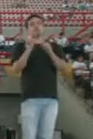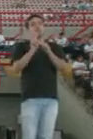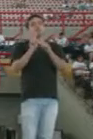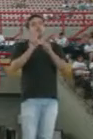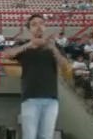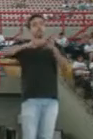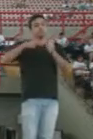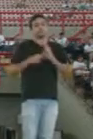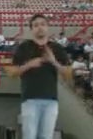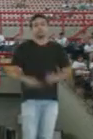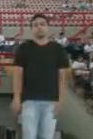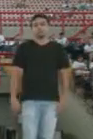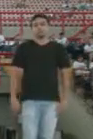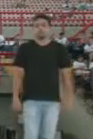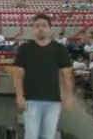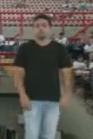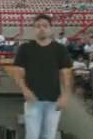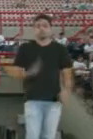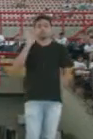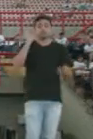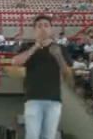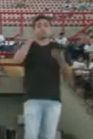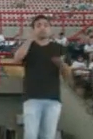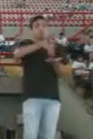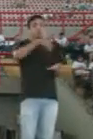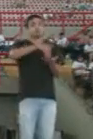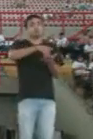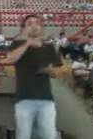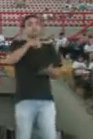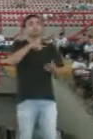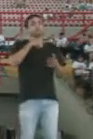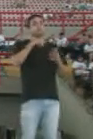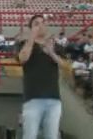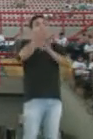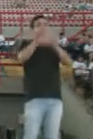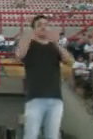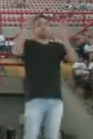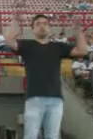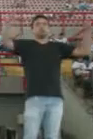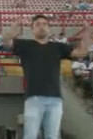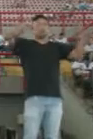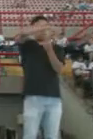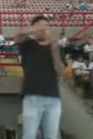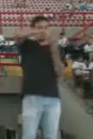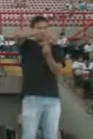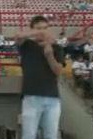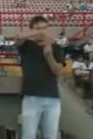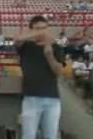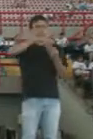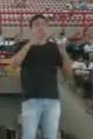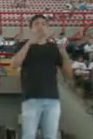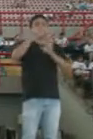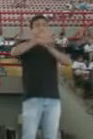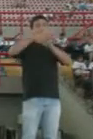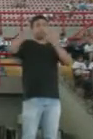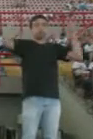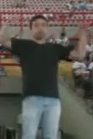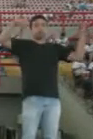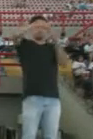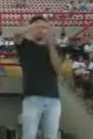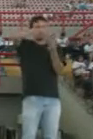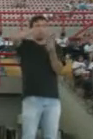verbal. Beleza. E por último, tem o texto misto, que é muito importante aqui para nós. Texto misto é